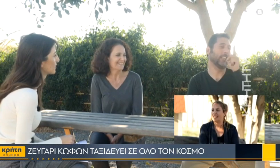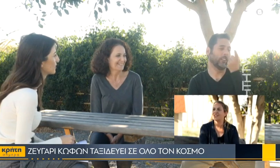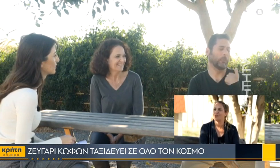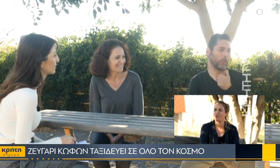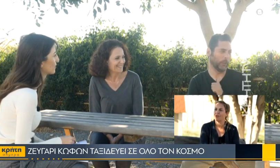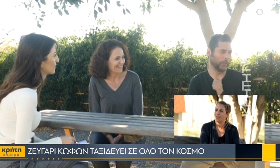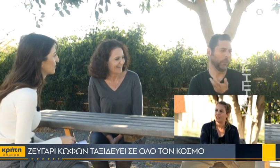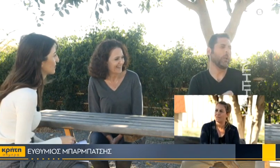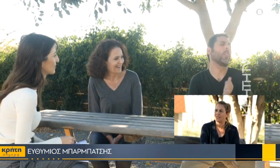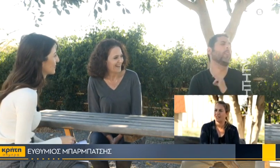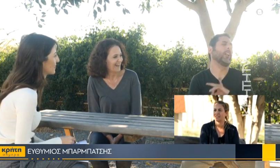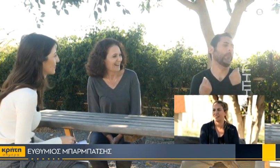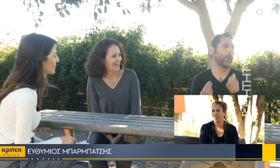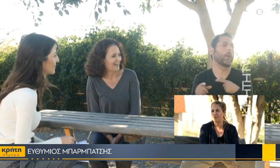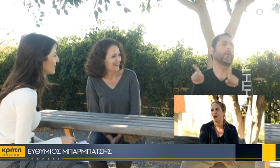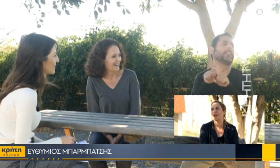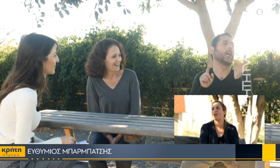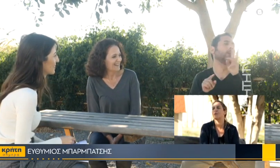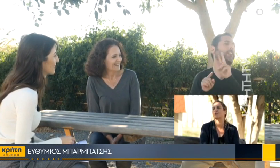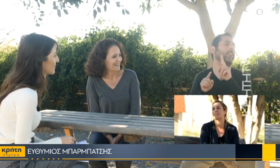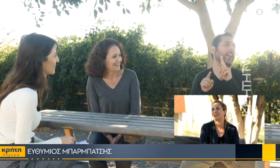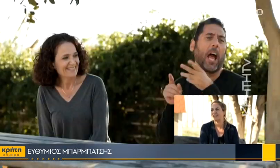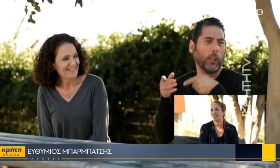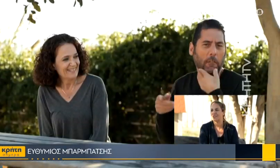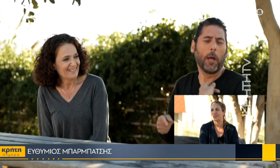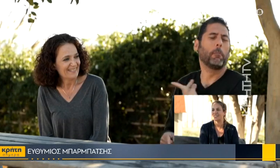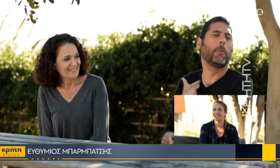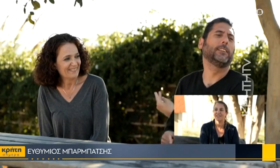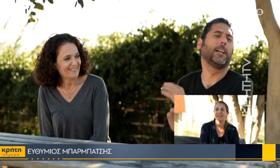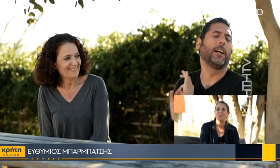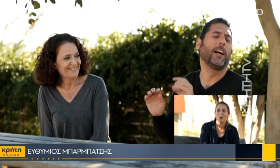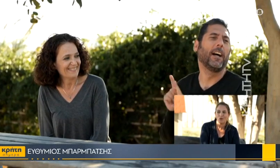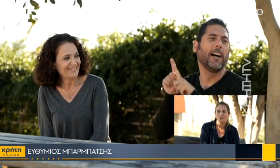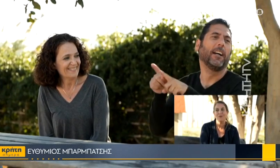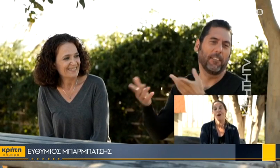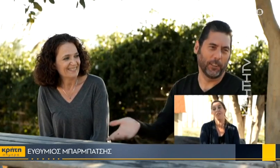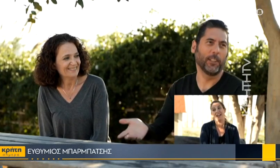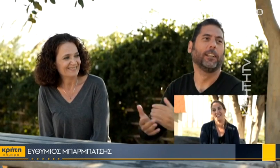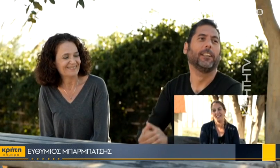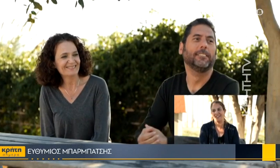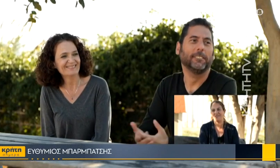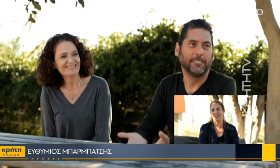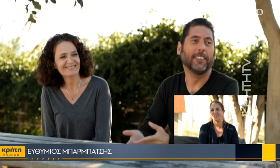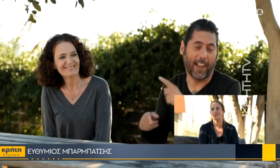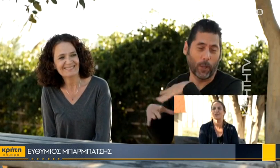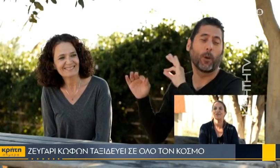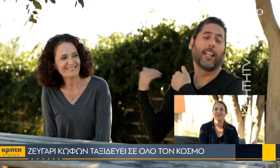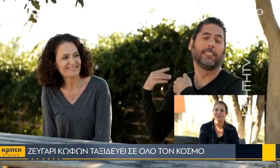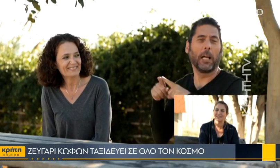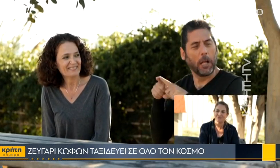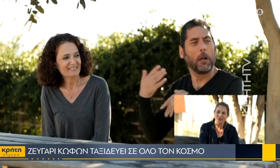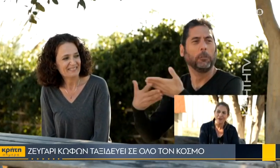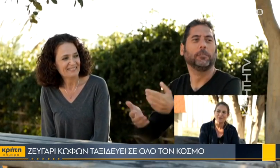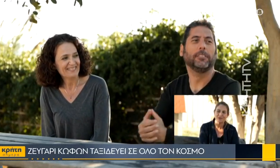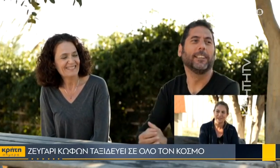Εντάξει, φυσικά και εγώ ήθελα πάντα να ταξιδεύω, αλλά όπως καταλαβαίνει κανείς, το να ταξιδεύει κανείς μόνος του δεν έχει την ίδια ευχαρίστηση. Οπότε,